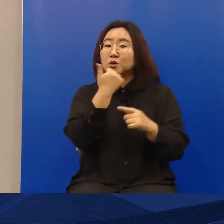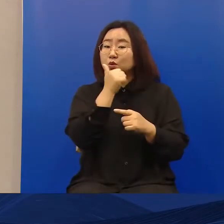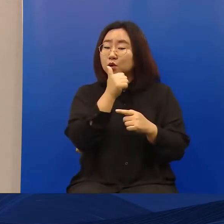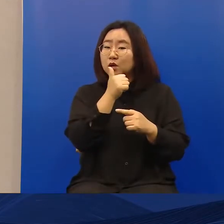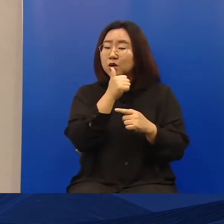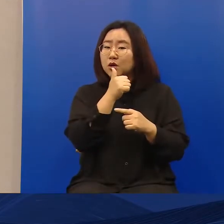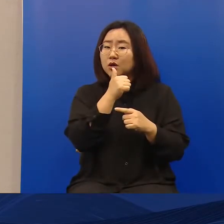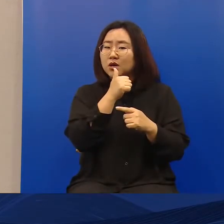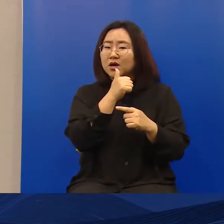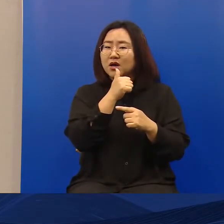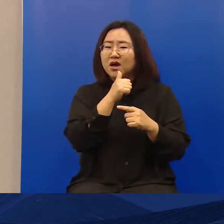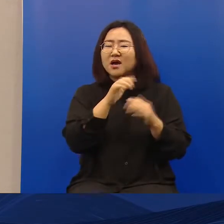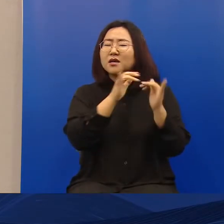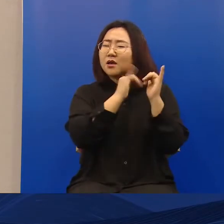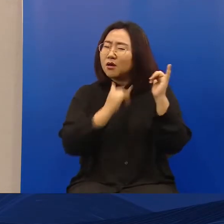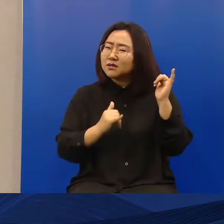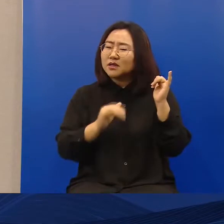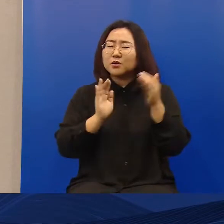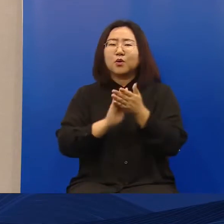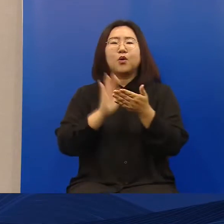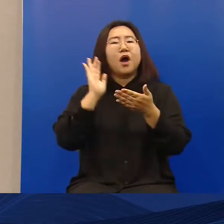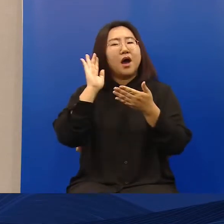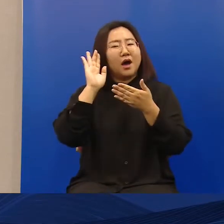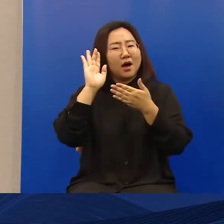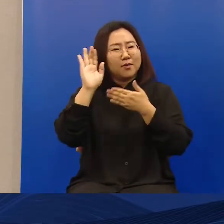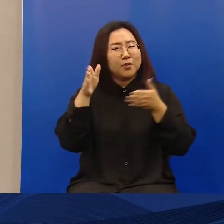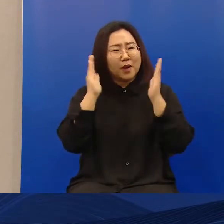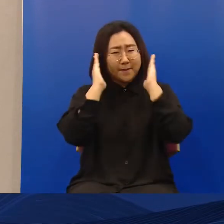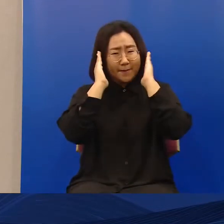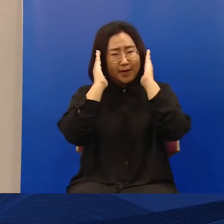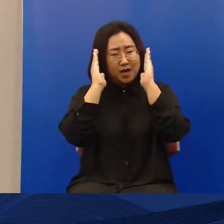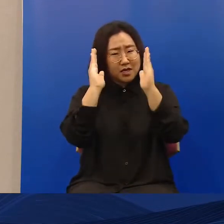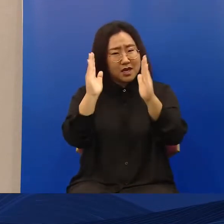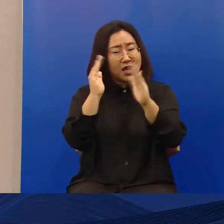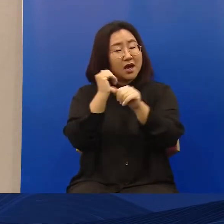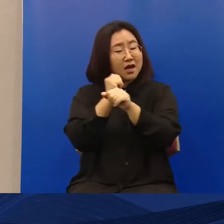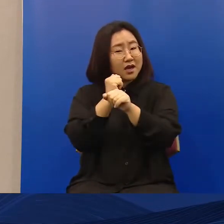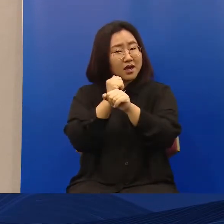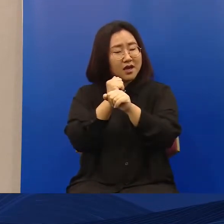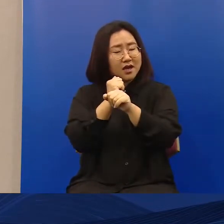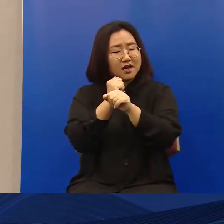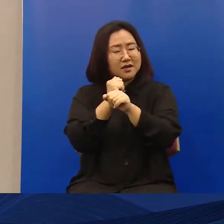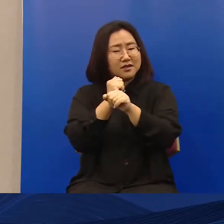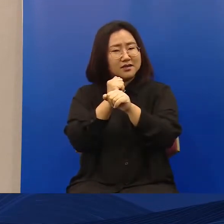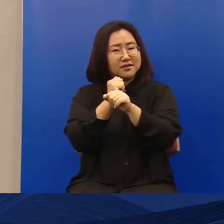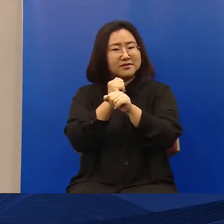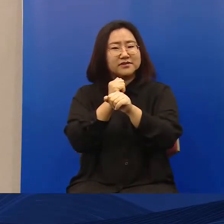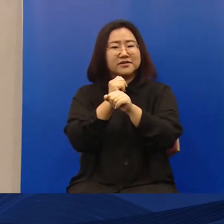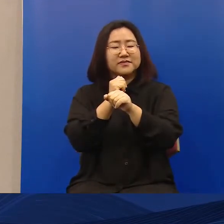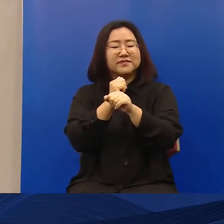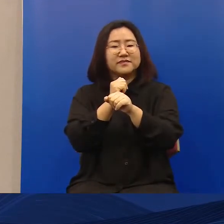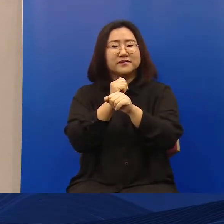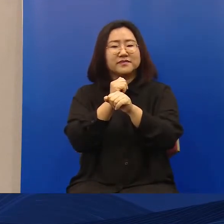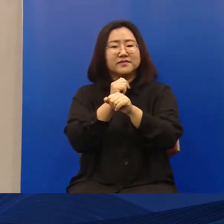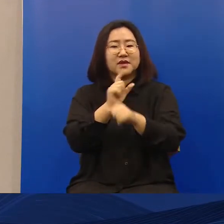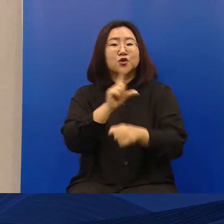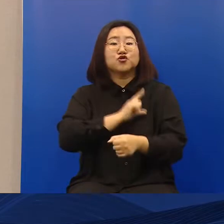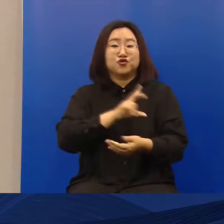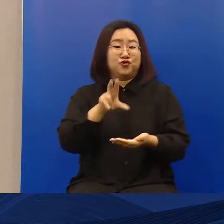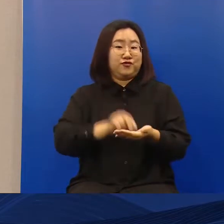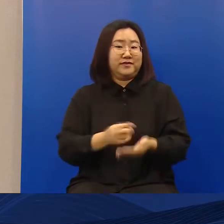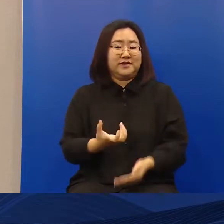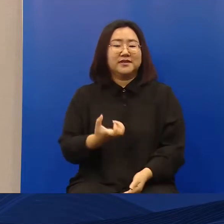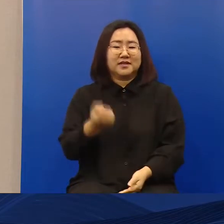통역이 걸어온 길, 앞으로 공적 수호 통역을 어떻게 해 나가야 될까라는